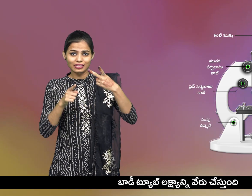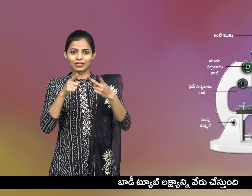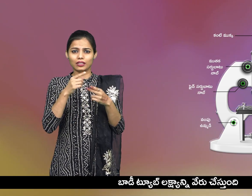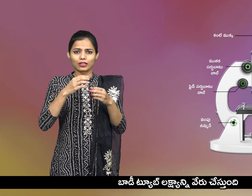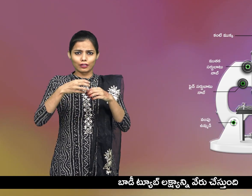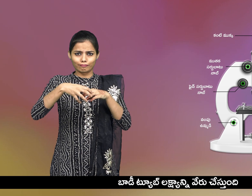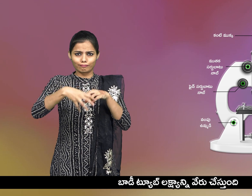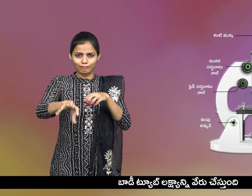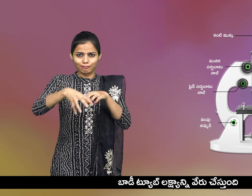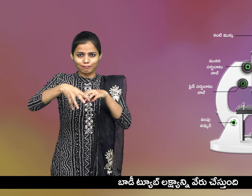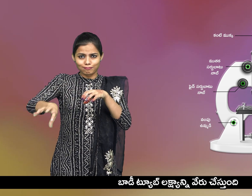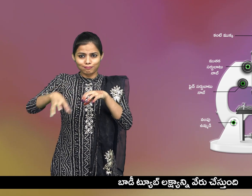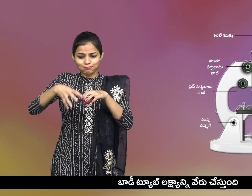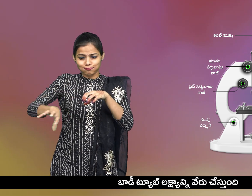బాడీ ట్యూబ్ లక్ష్యాన్ని వేరుచేస్తుంది